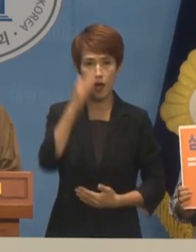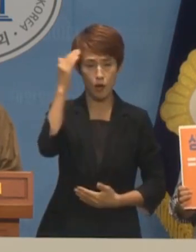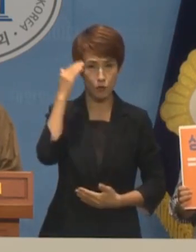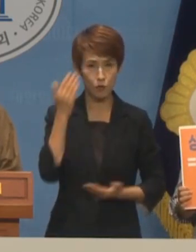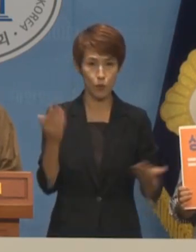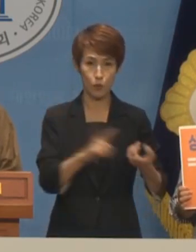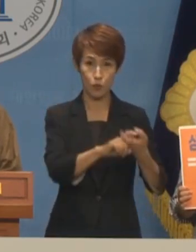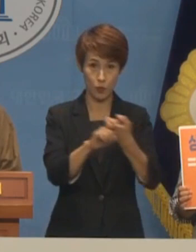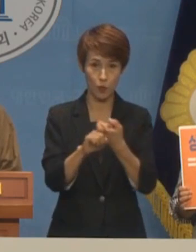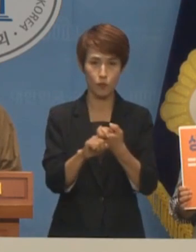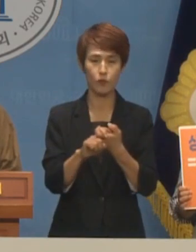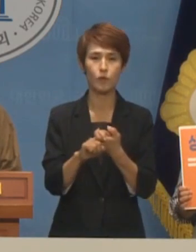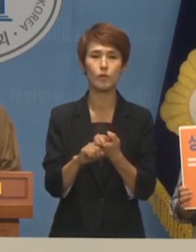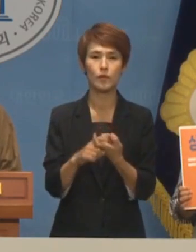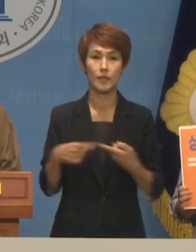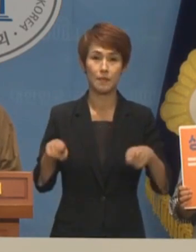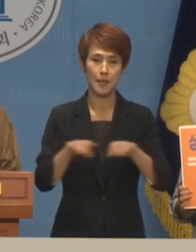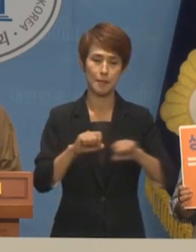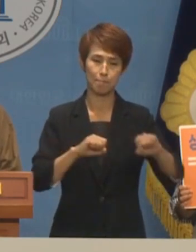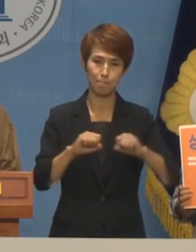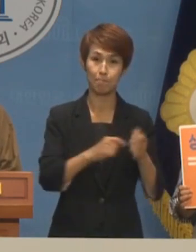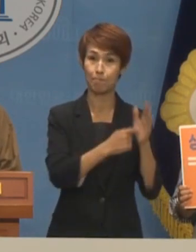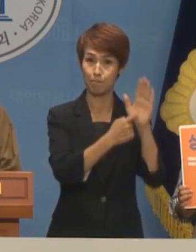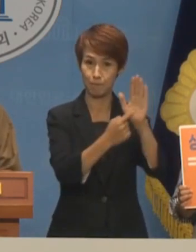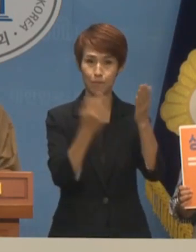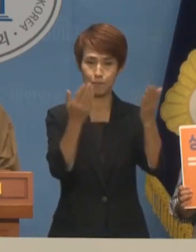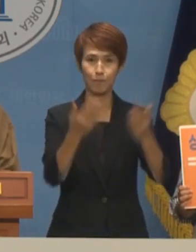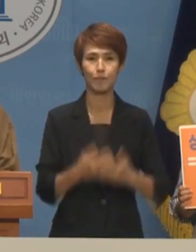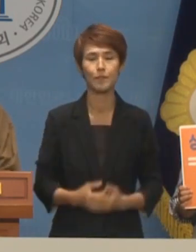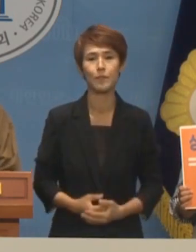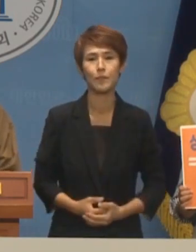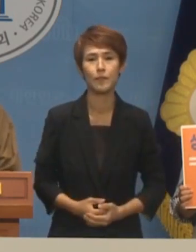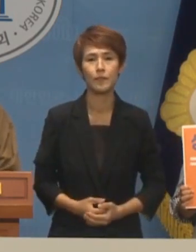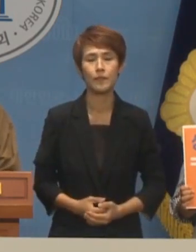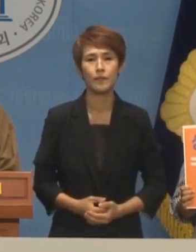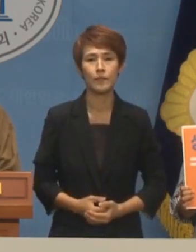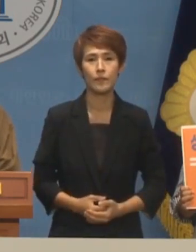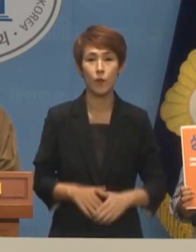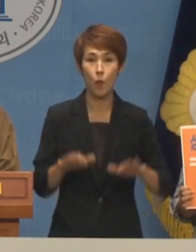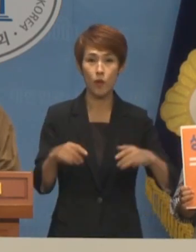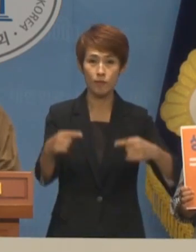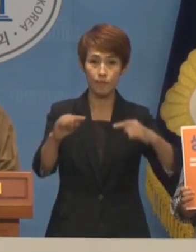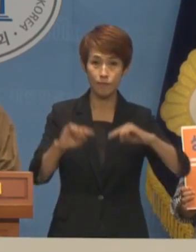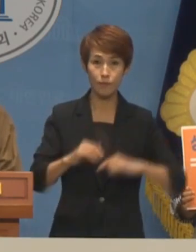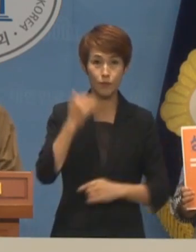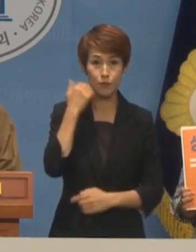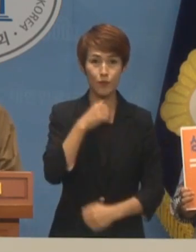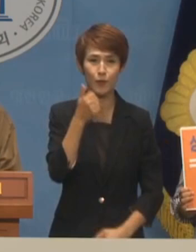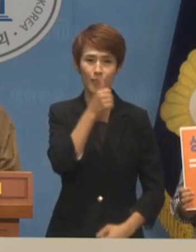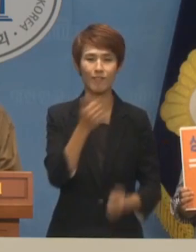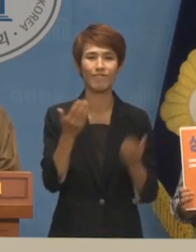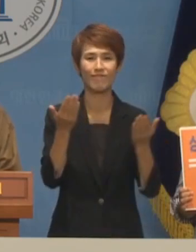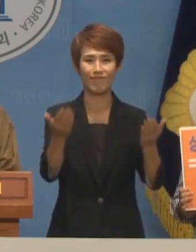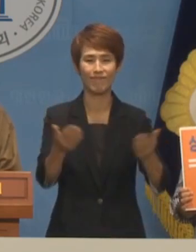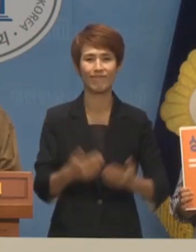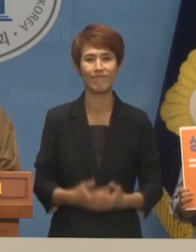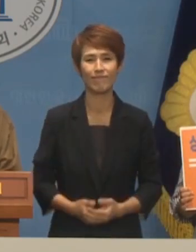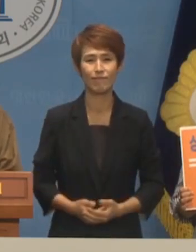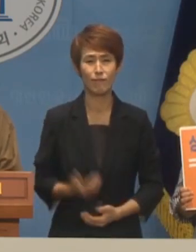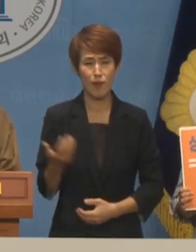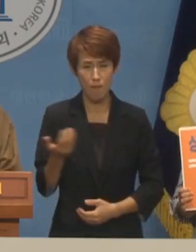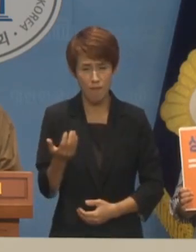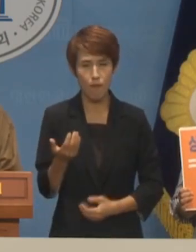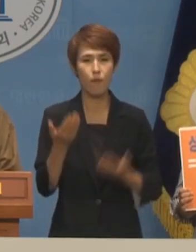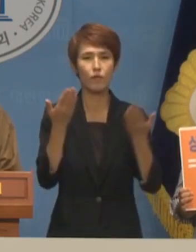한국노총 함께 기자회견을 통해서 발표하고자 합니다. 오늘 함께 해주신 분들을 소개해드리겠습니다. 아프면